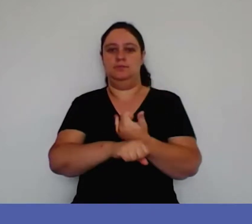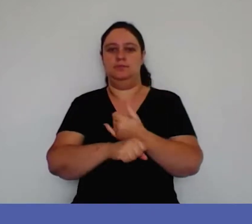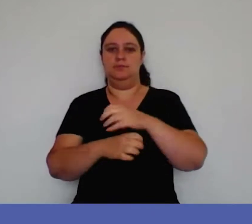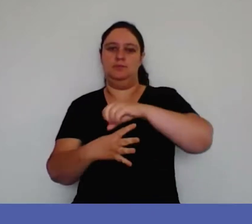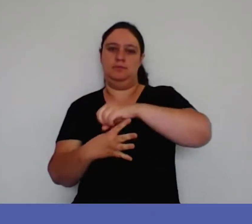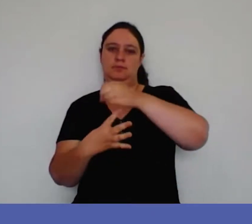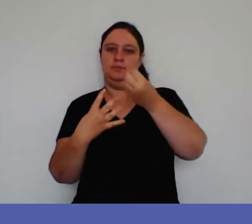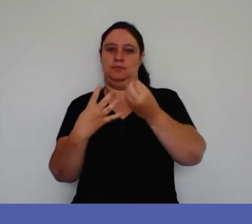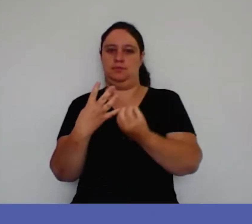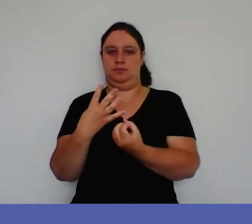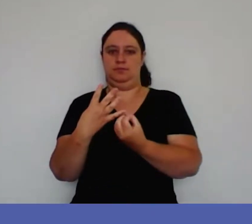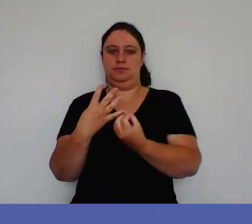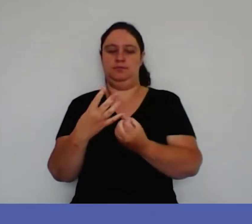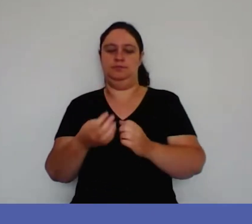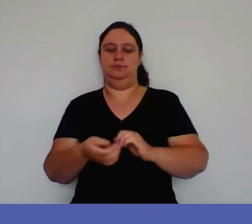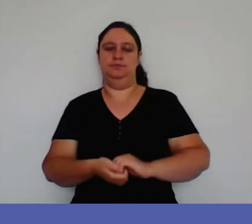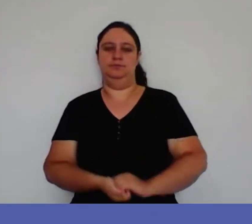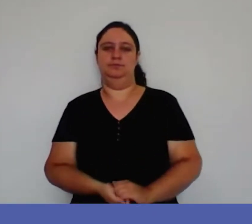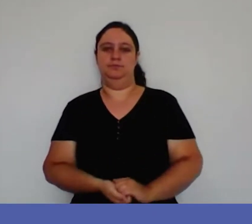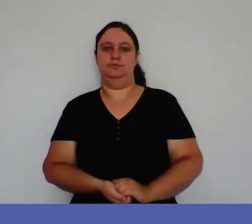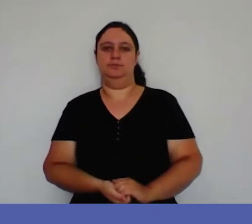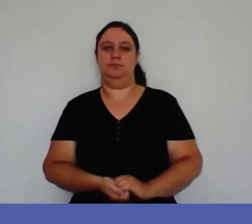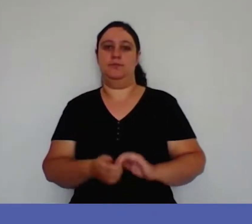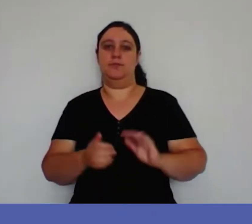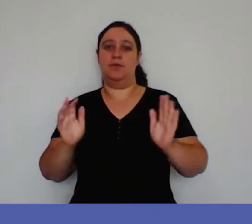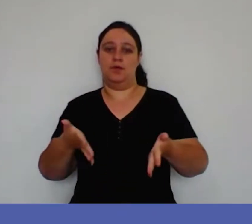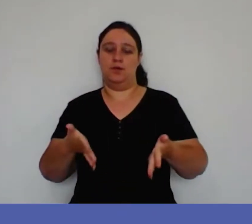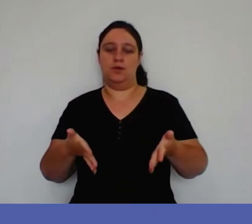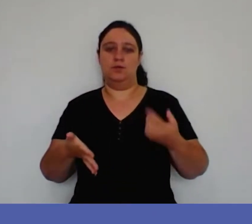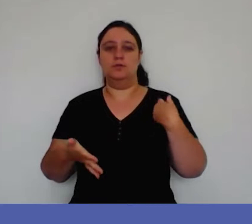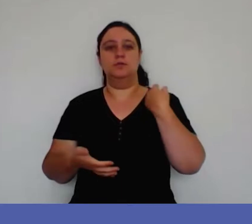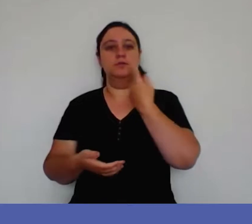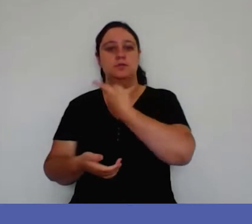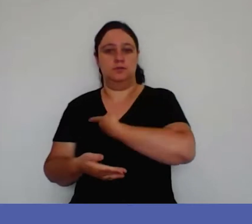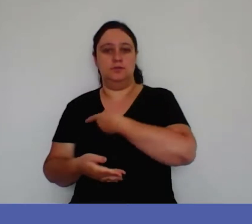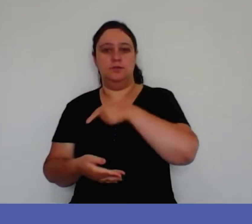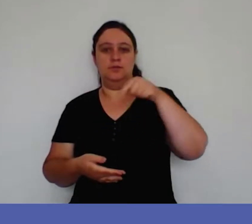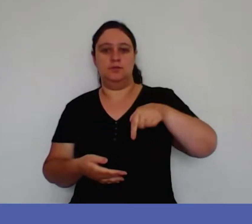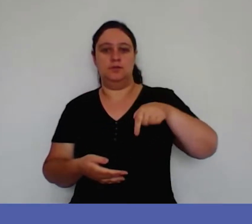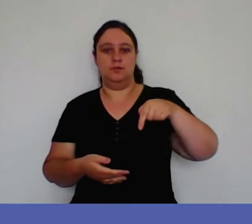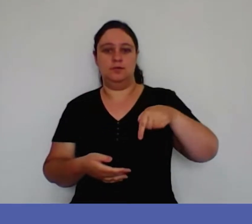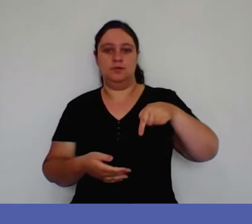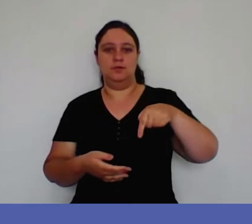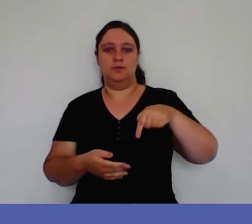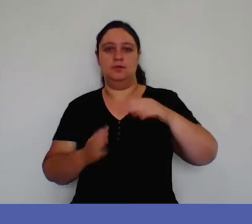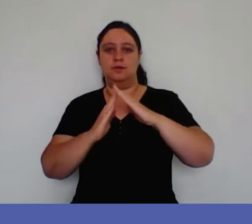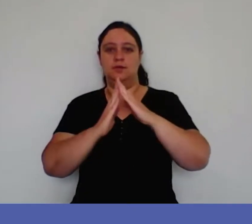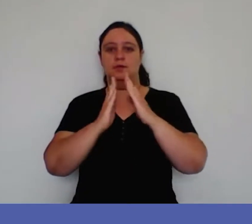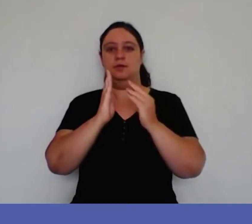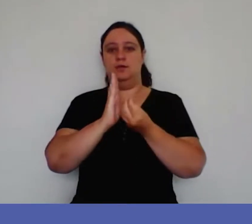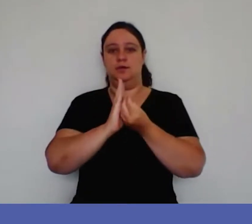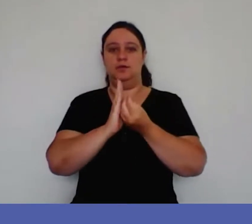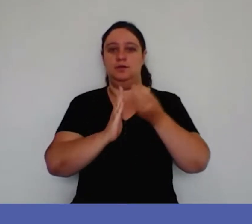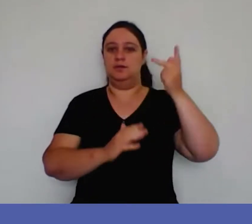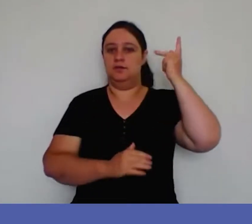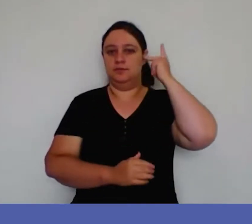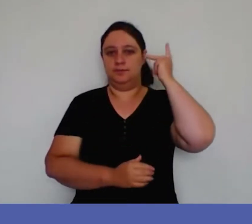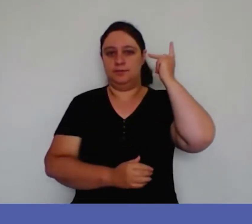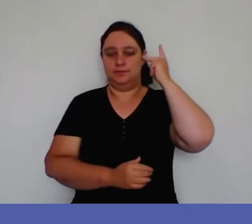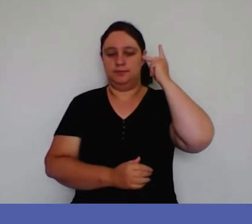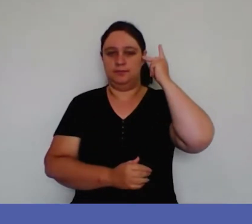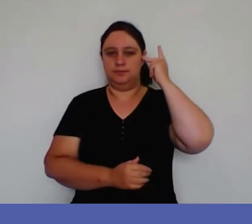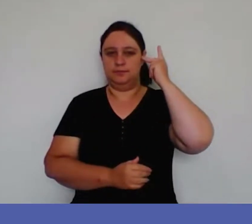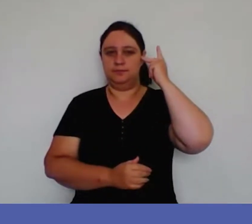Todos. Hoje estamos no auditório da igreja em São Paulo,